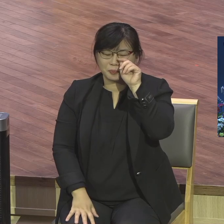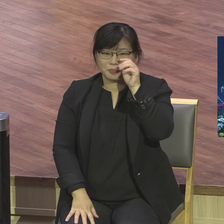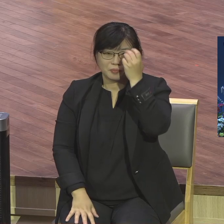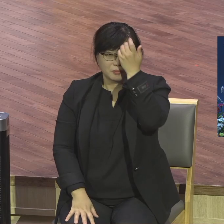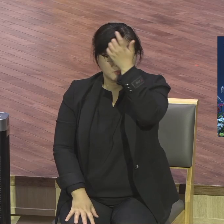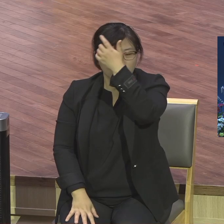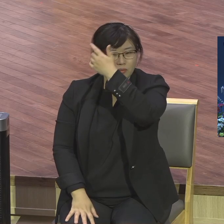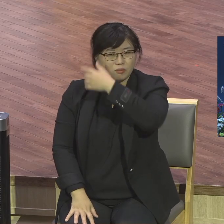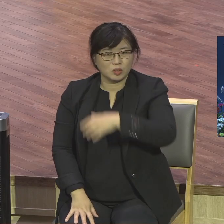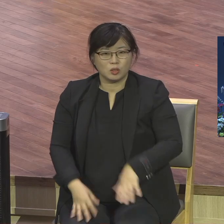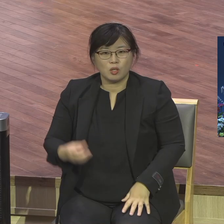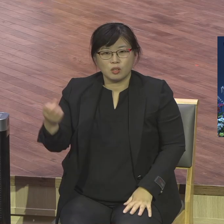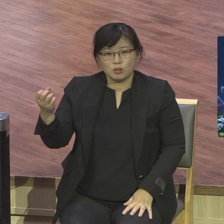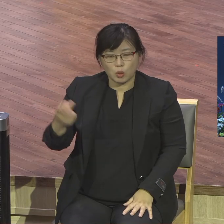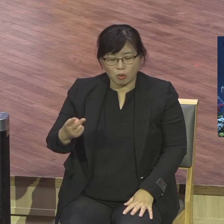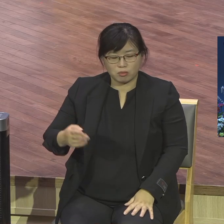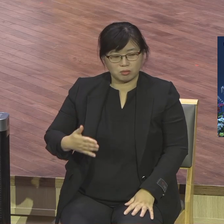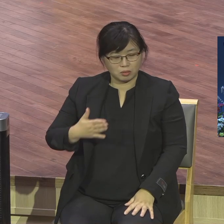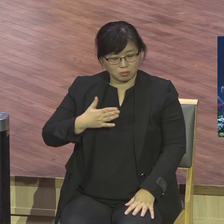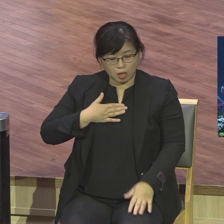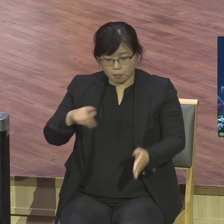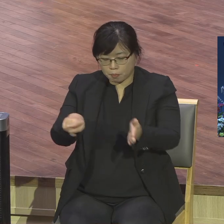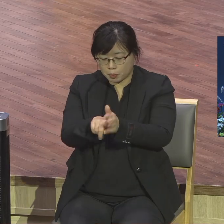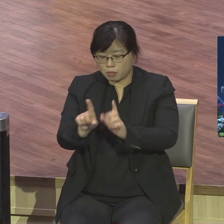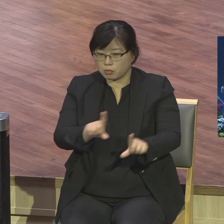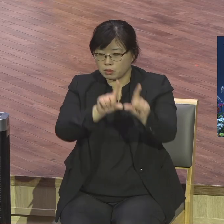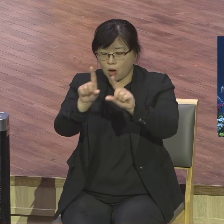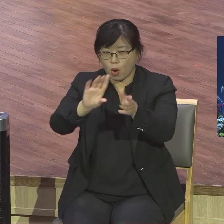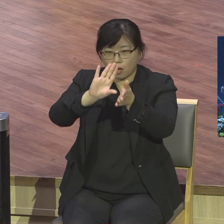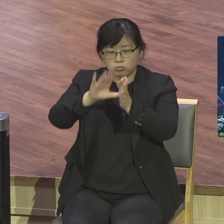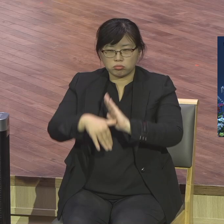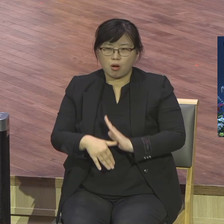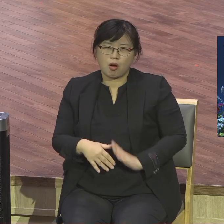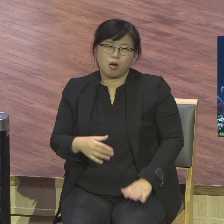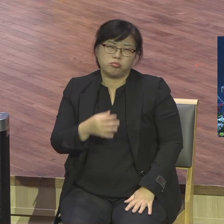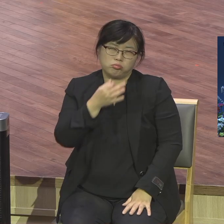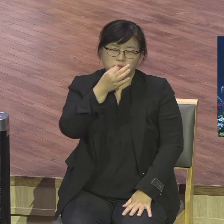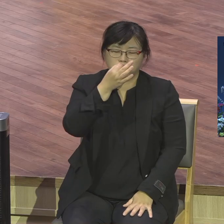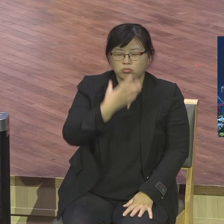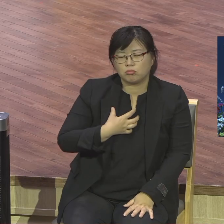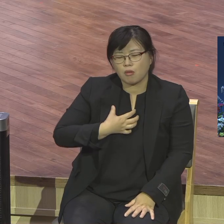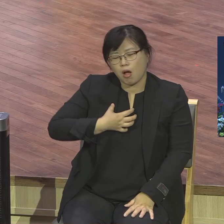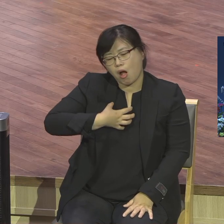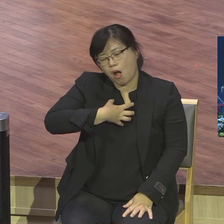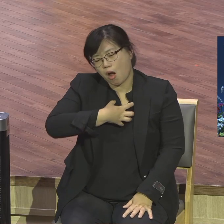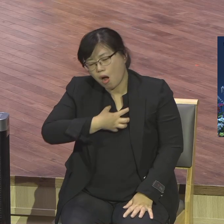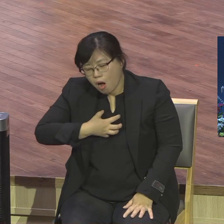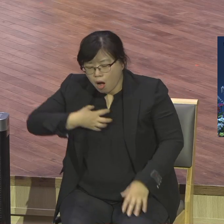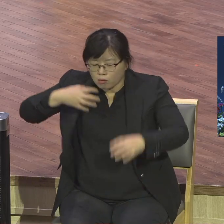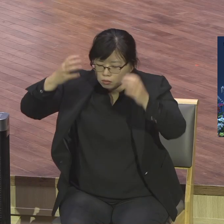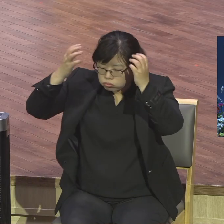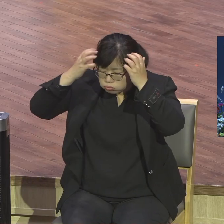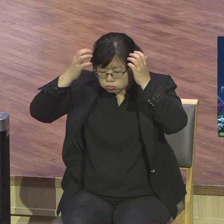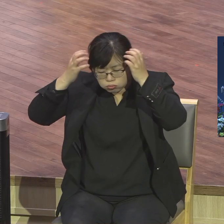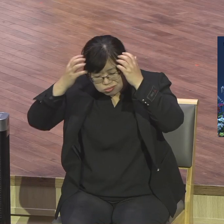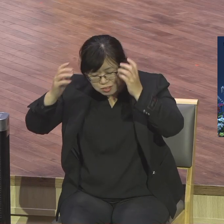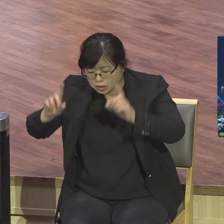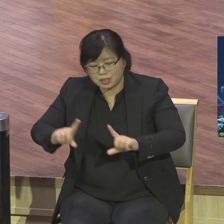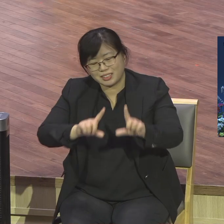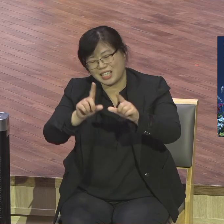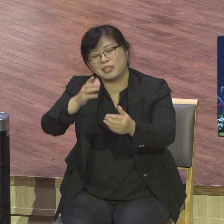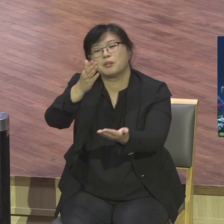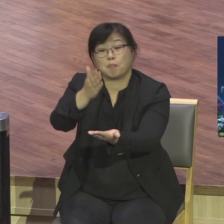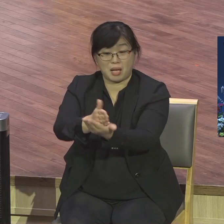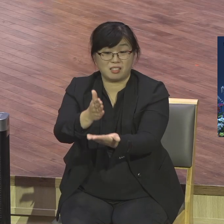신앙생활을 하면서 너무 심각하게 너무 괴롭게 너무 힘들게 그거 하면 안 돼요 그러면 속은 거예요